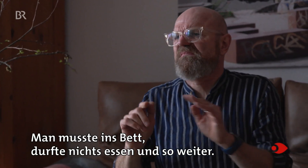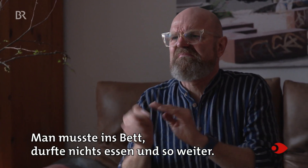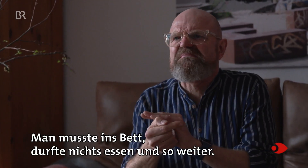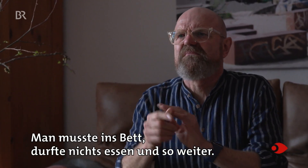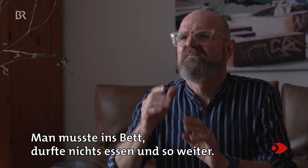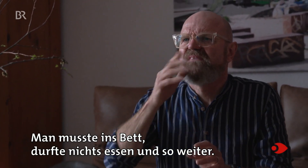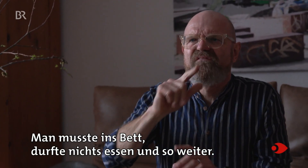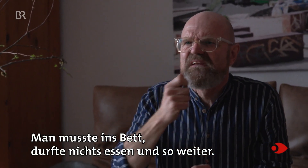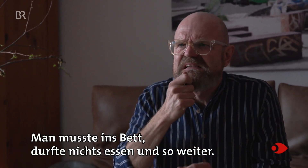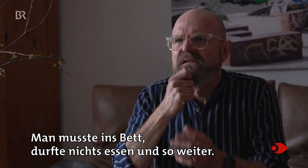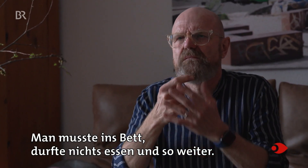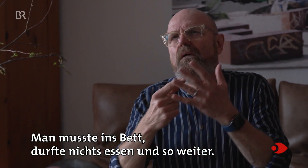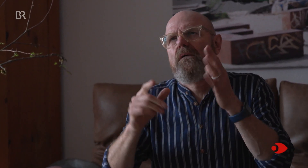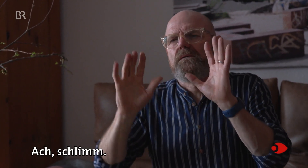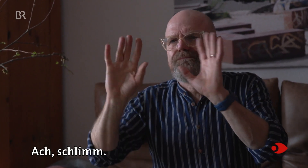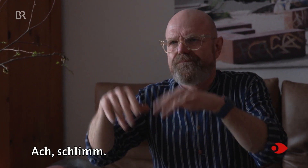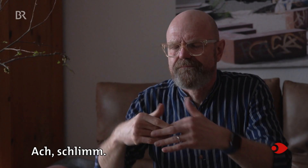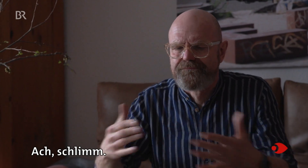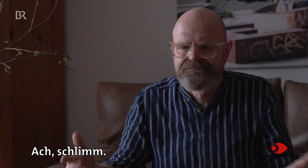Bett, durfte nichts essen und so weiter. Ach, schlimm.